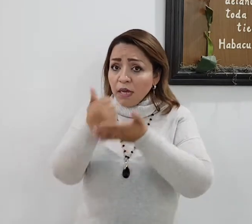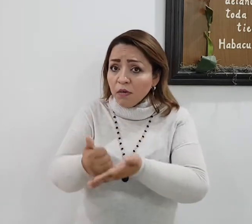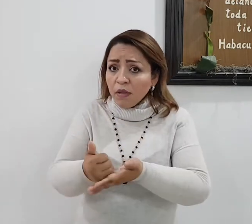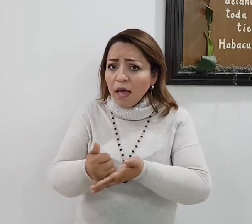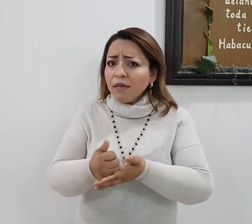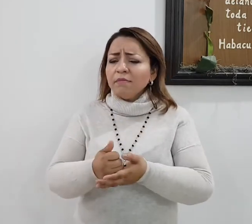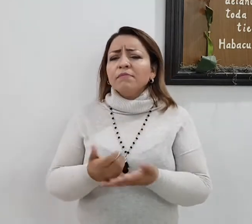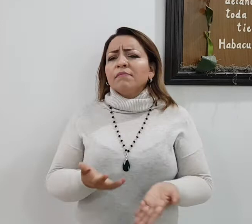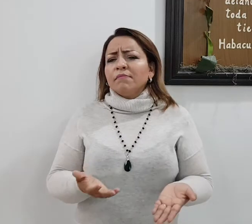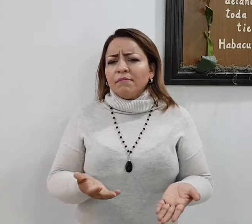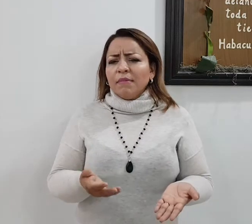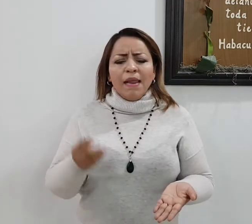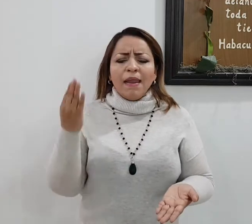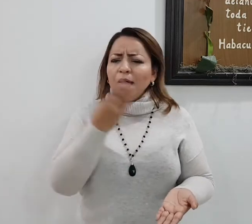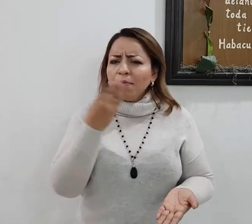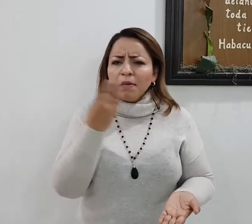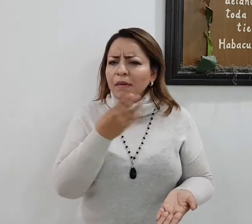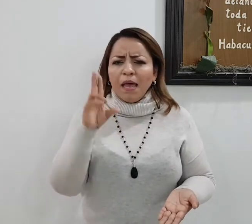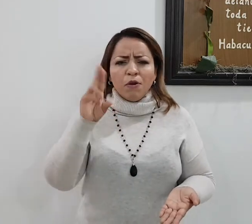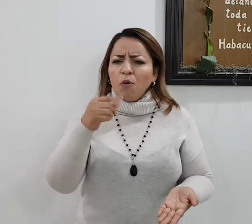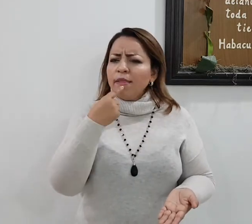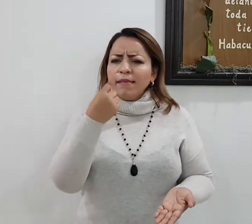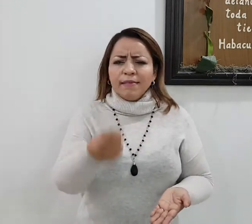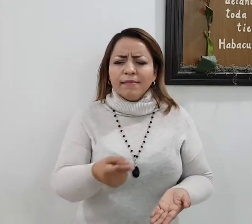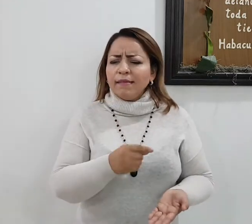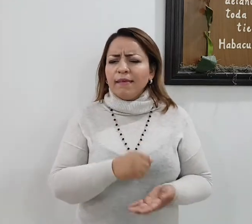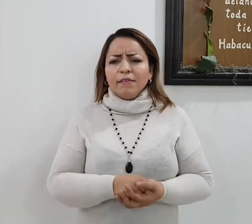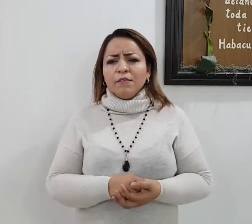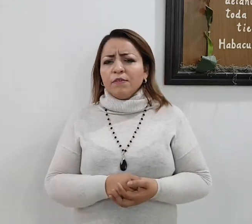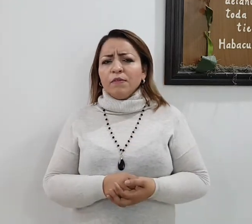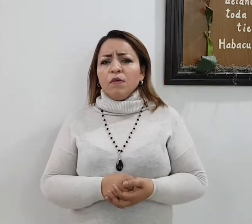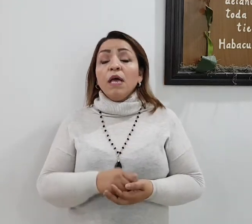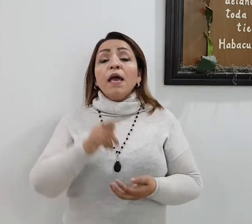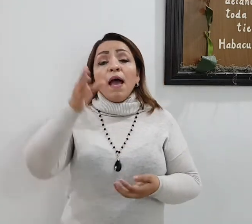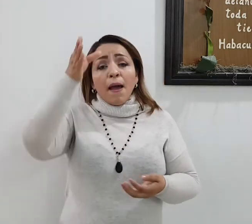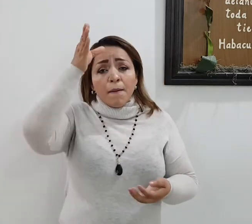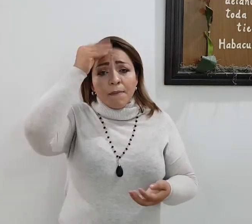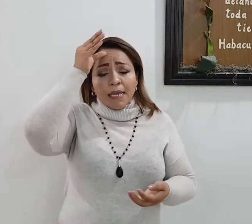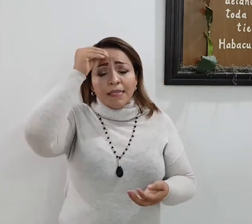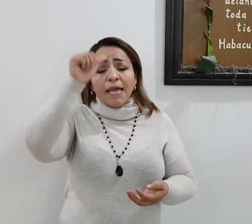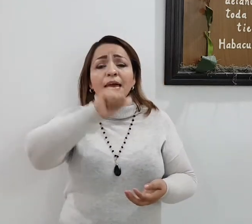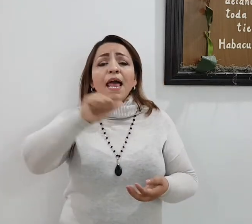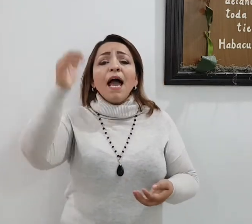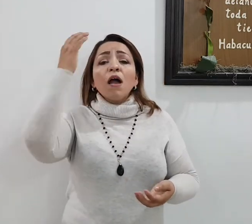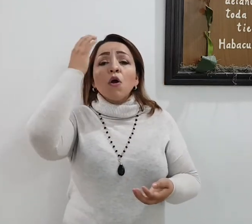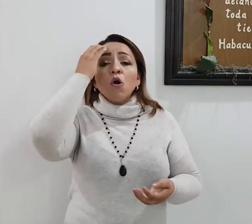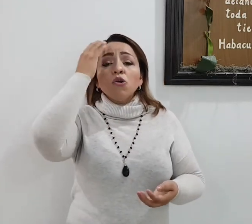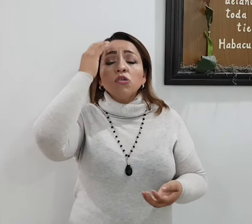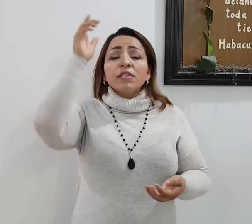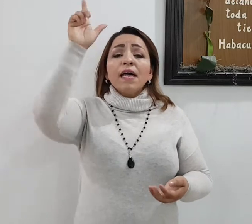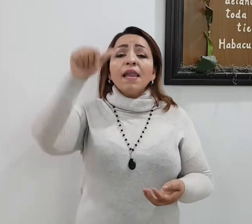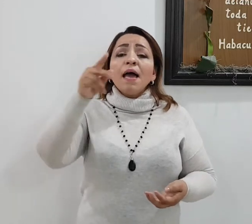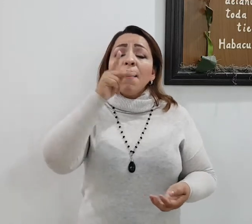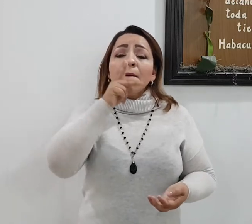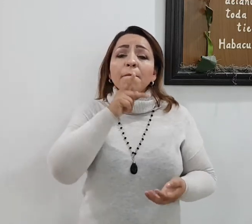Dios. Y tenemos que aprender a conocer la voluntad de Dios, y solamente está aquí en su